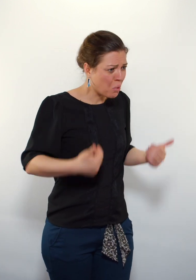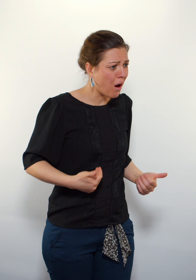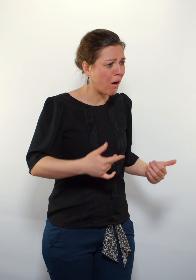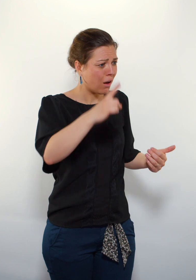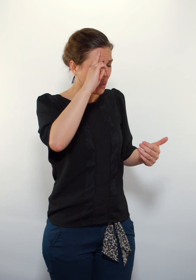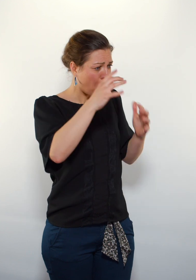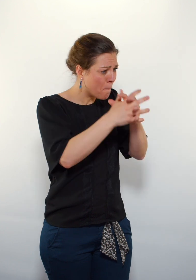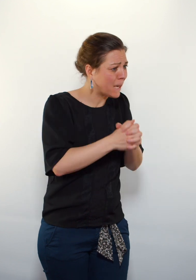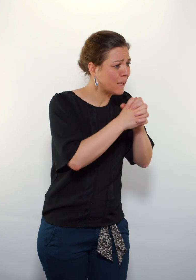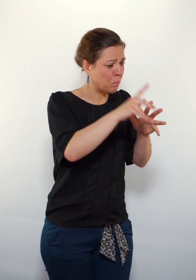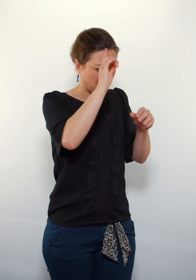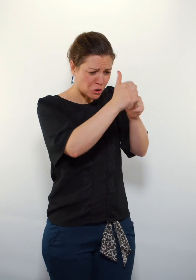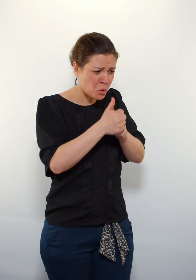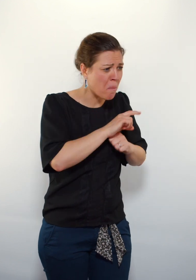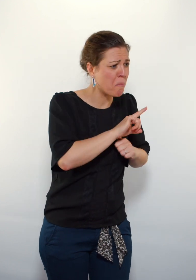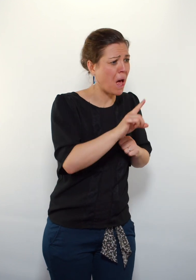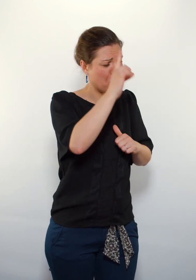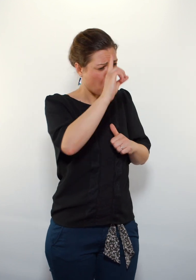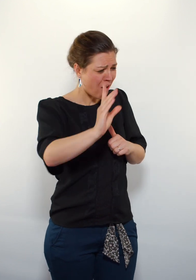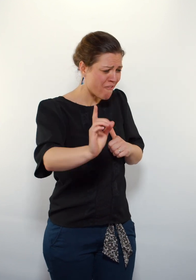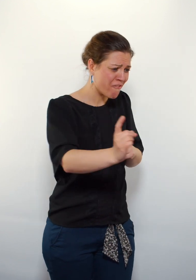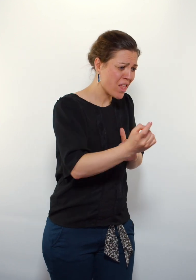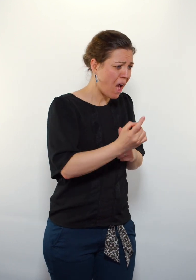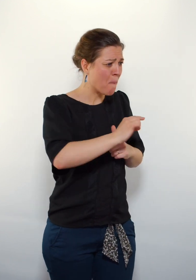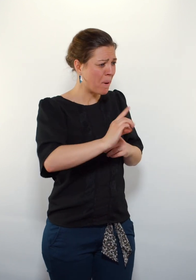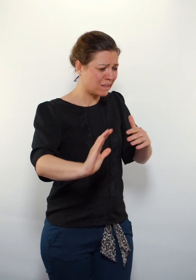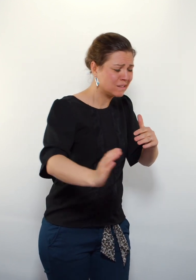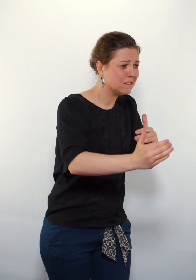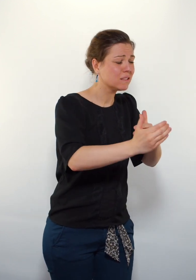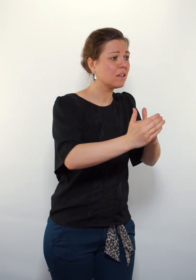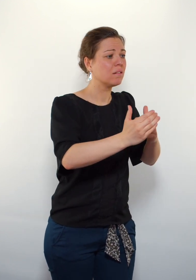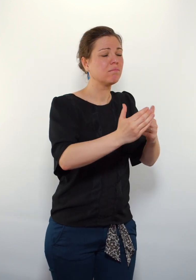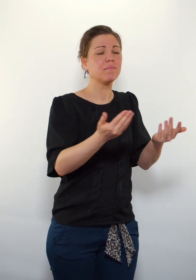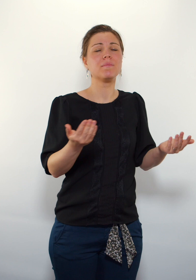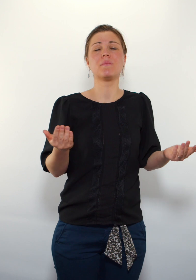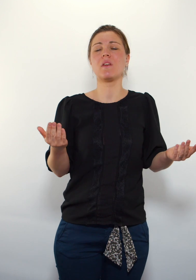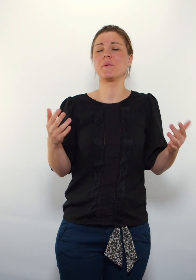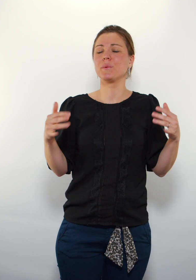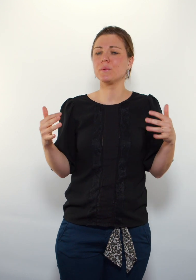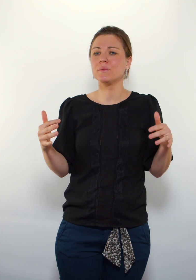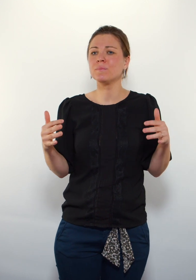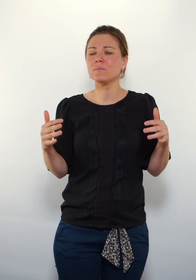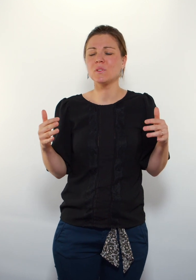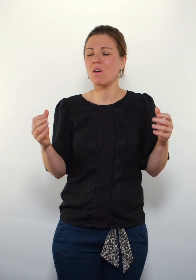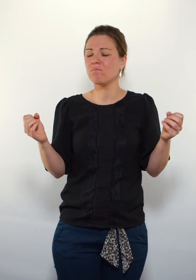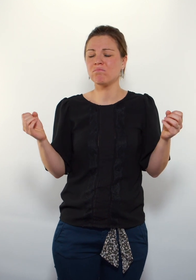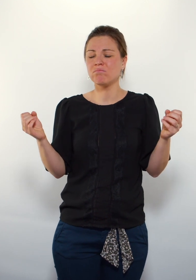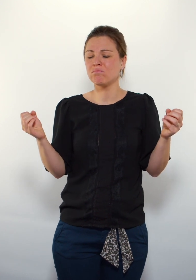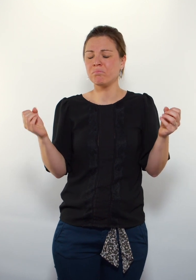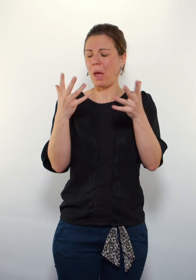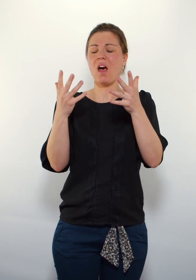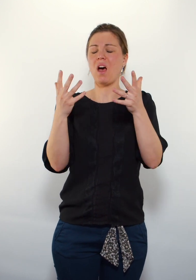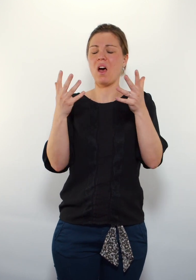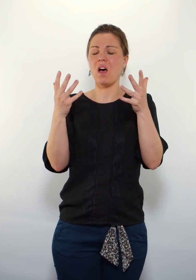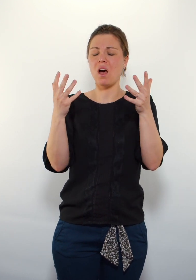tu suis pas ce que je veux pour toi dans ta vie? Pourquoi tu viens pas à moi tout simplement ?» Et ouais, je me suis mangée comme une